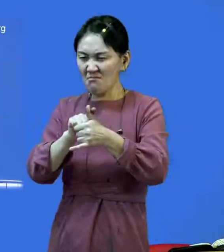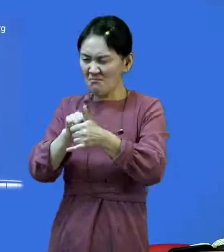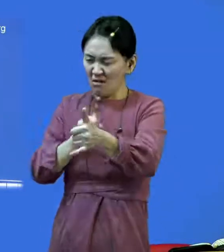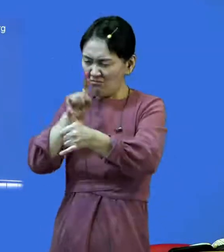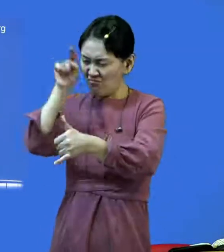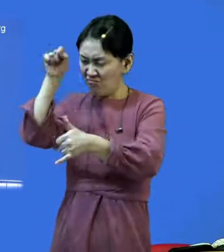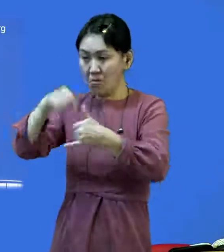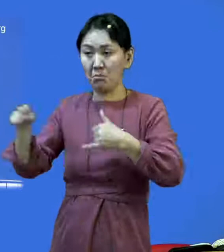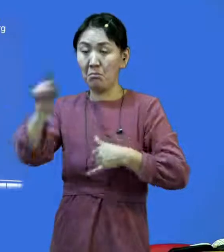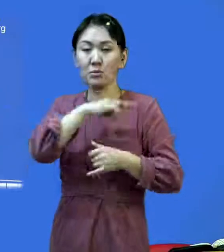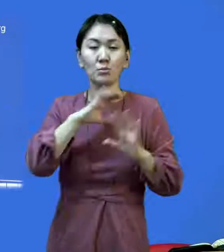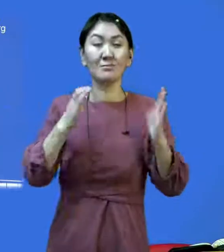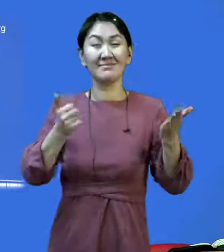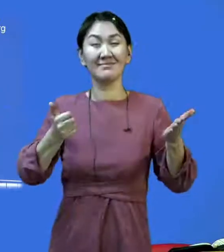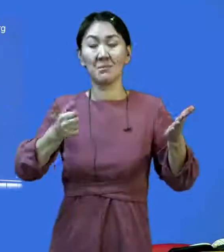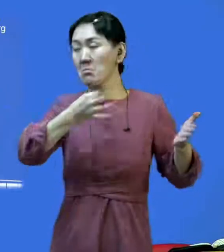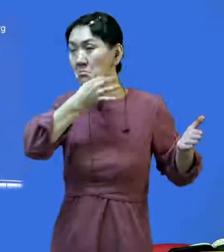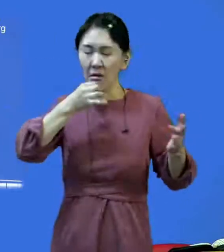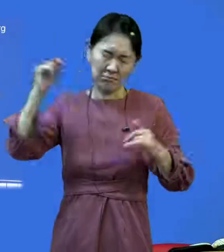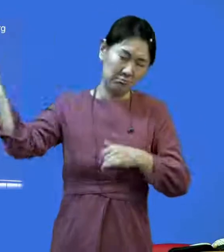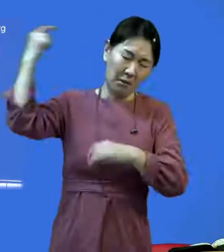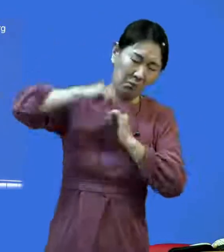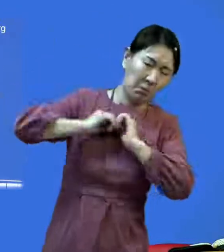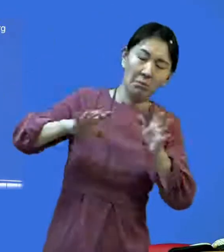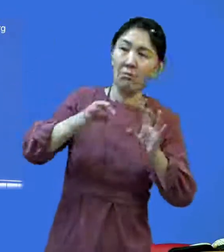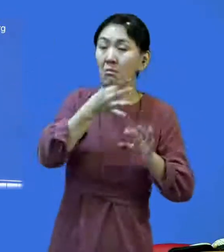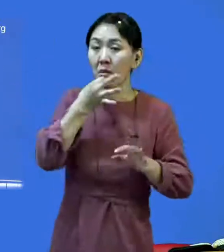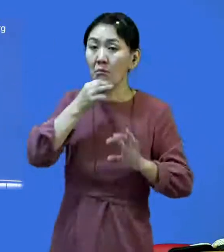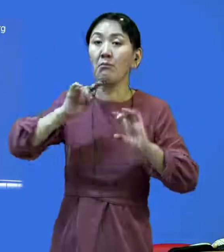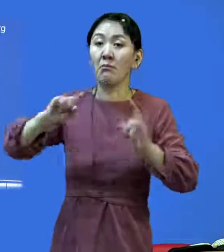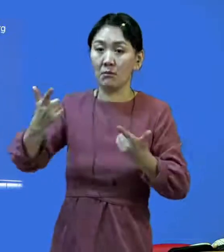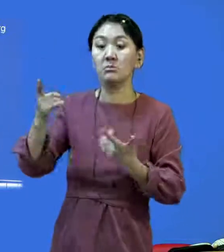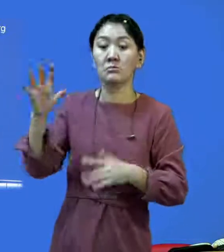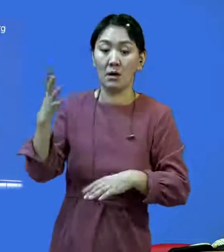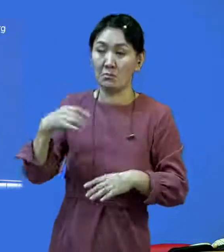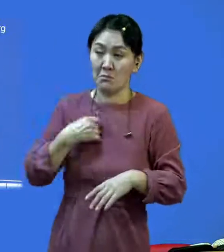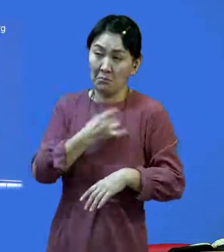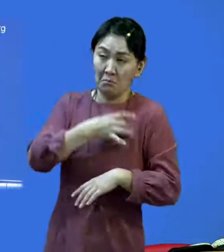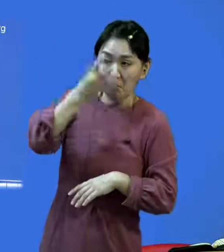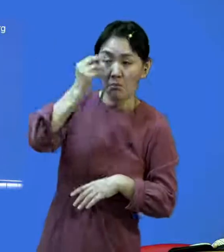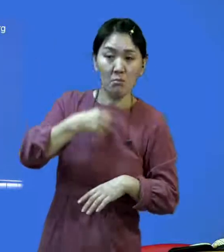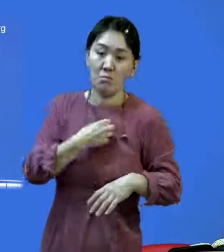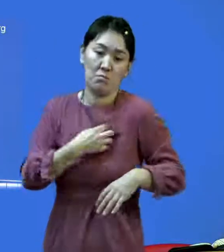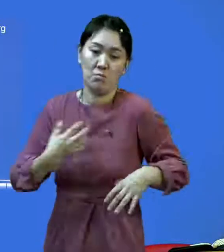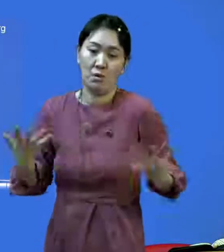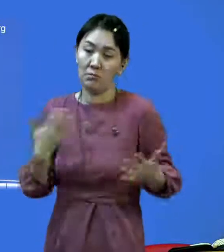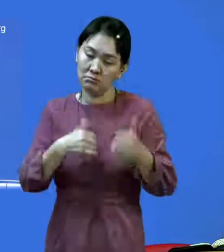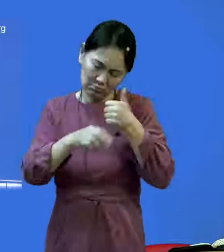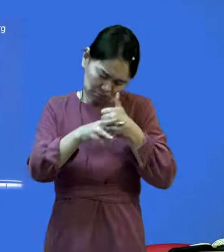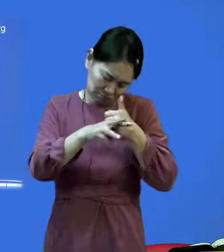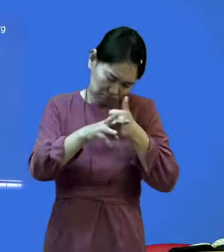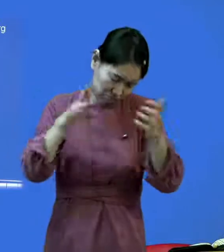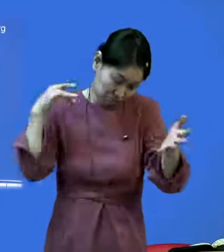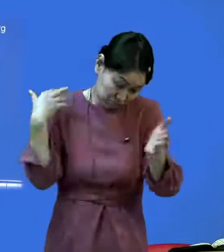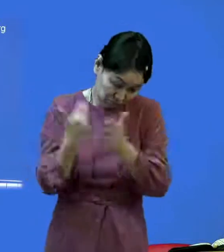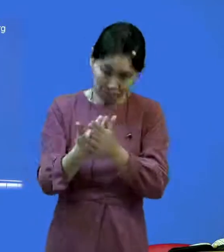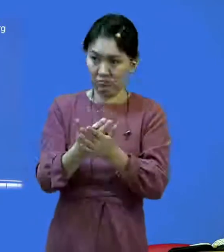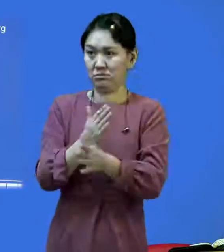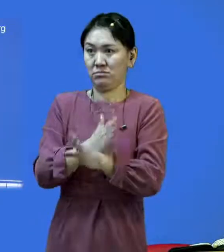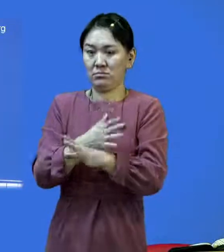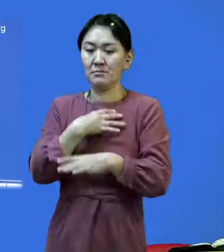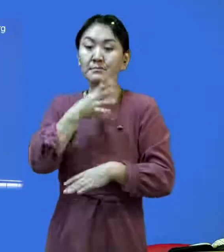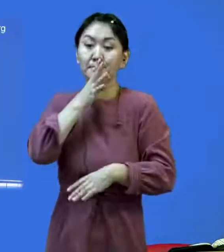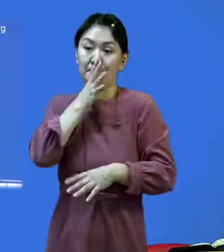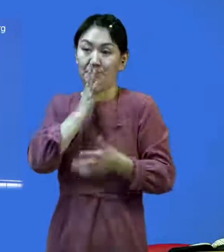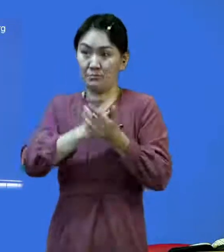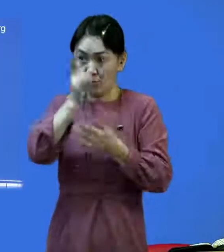хизээч хамаагүй гарч магадгүй. Бид хүн бол тэр дайнаас бол айхгүй байна. Христ итгэж хүмүүс сайн мэдээг тарааж бурхны ажлыг хийх хугацаанд